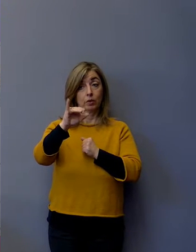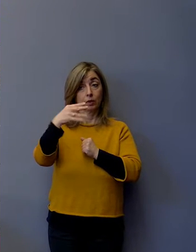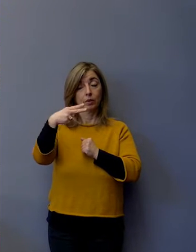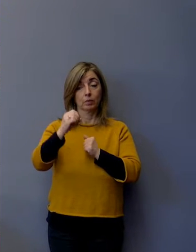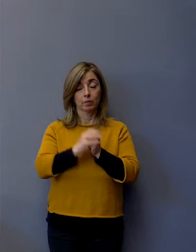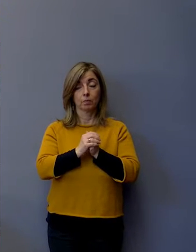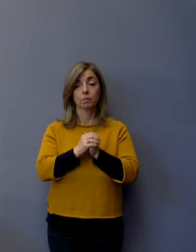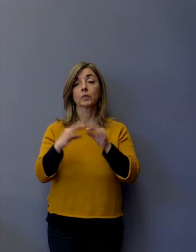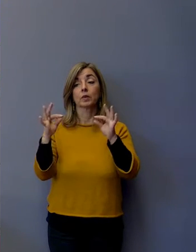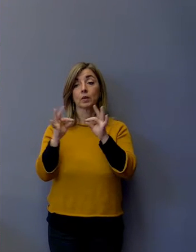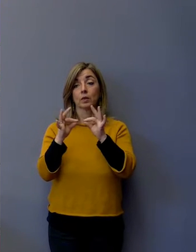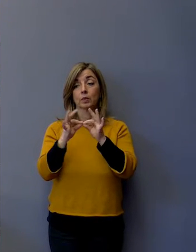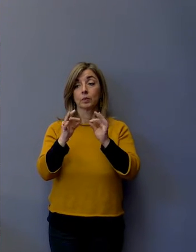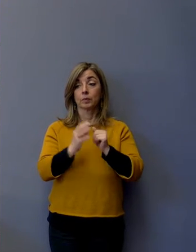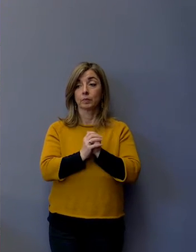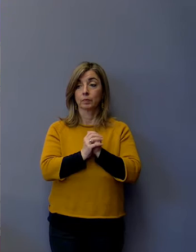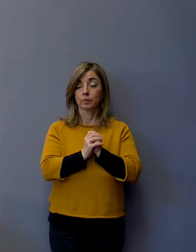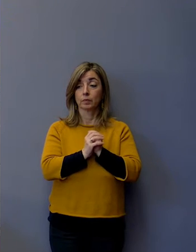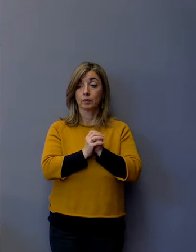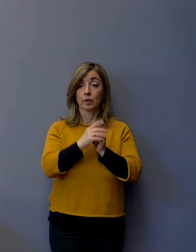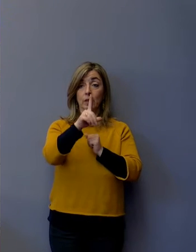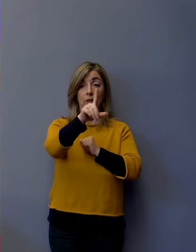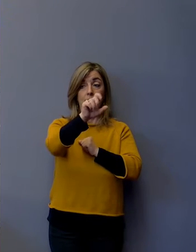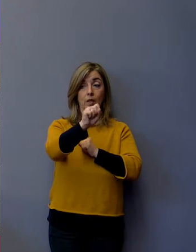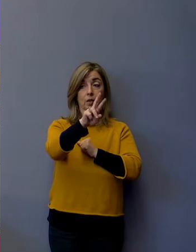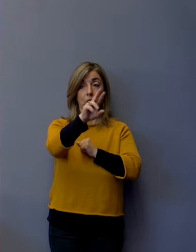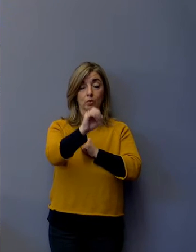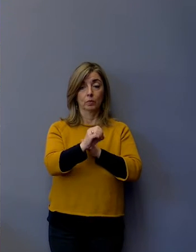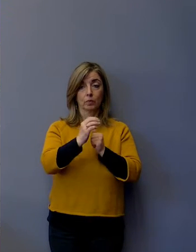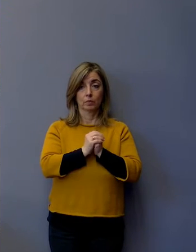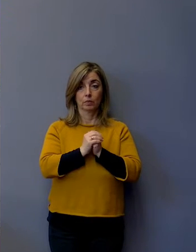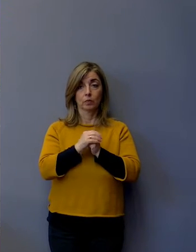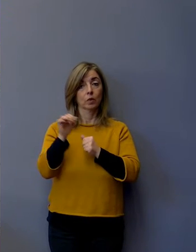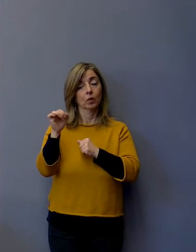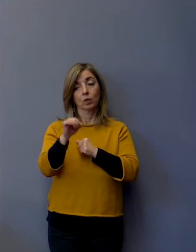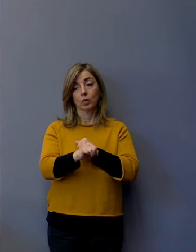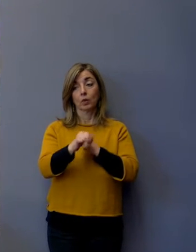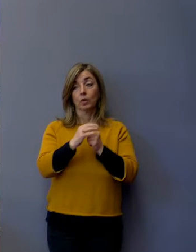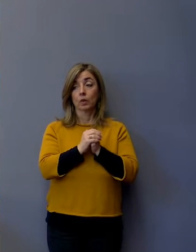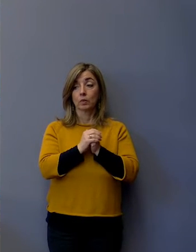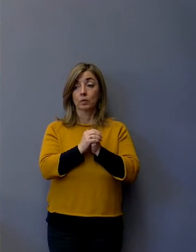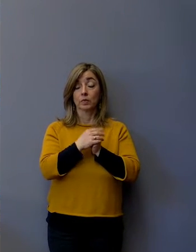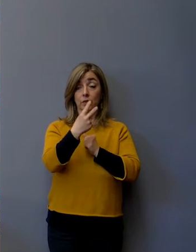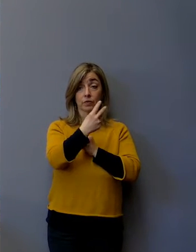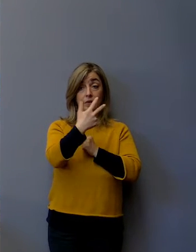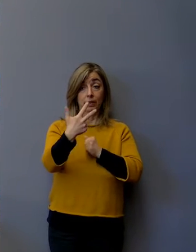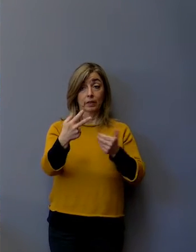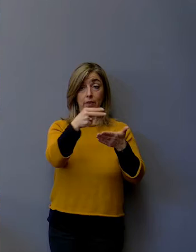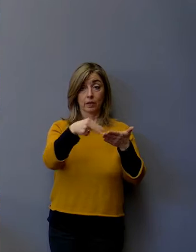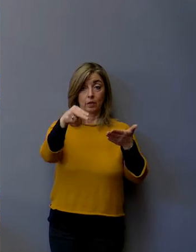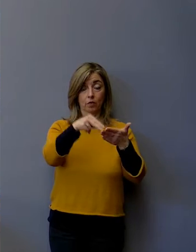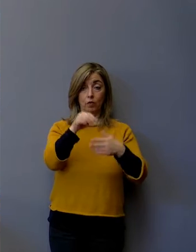favorevole consigliera lauro contrario 23 voti contrari